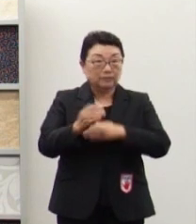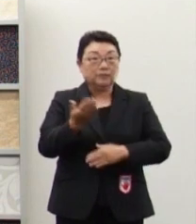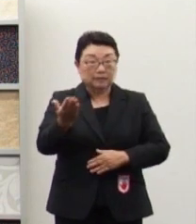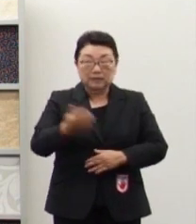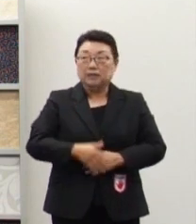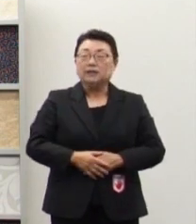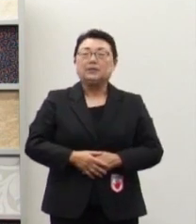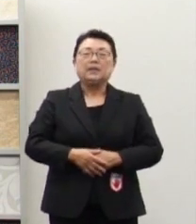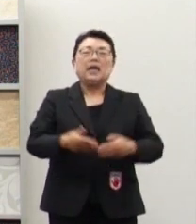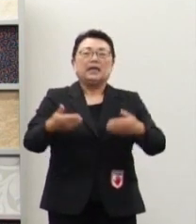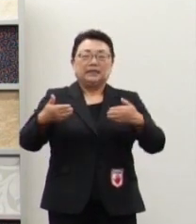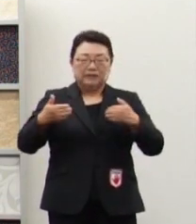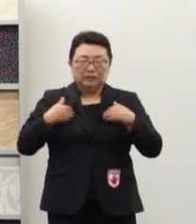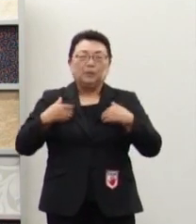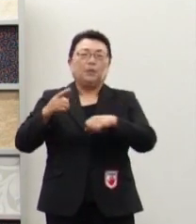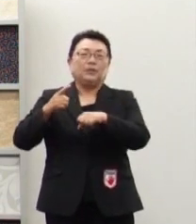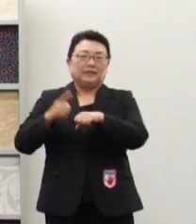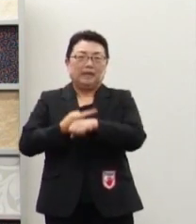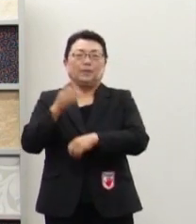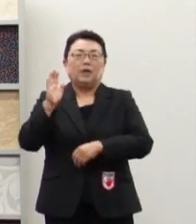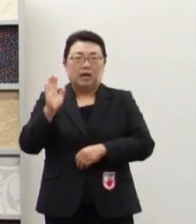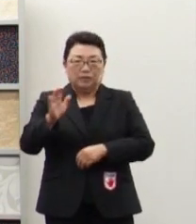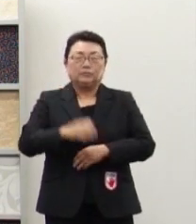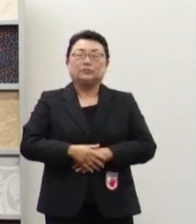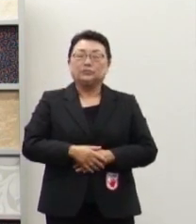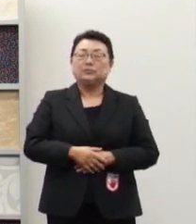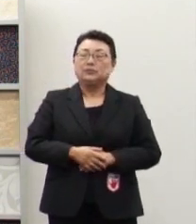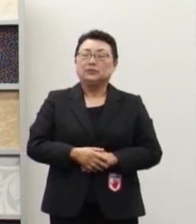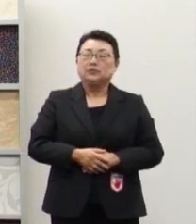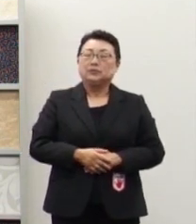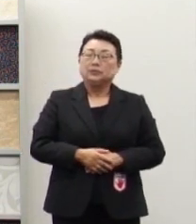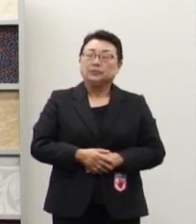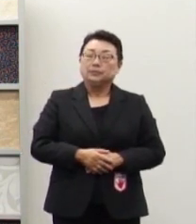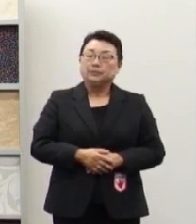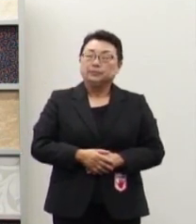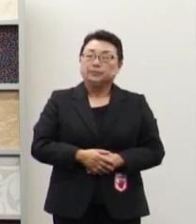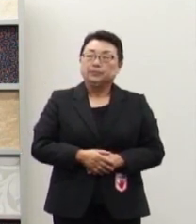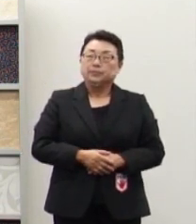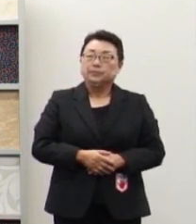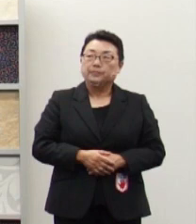要性と許容性というのがあると思うんですけども、まさにですね、